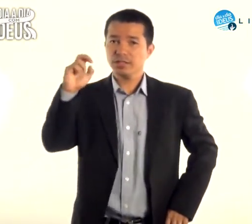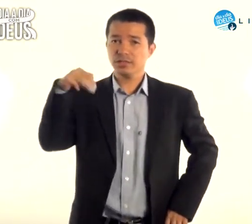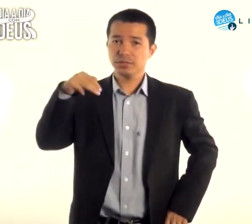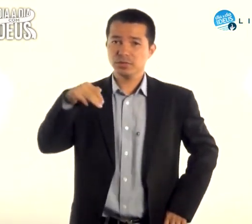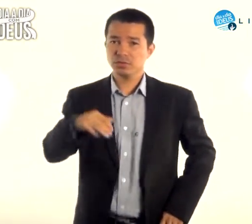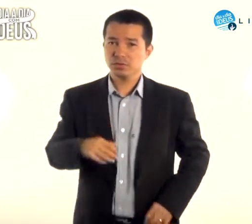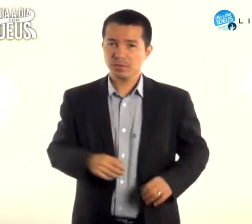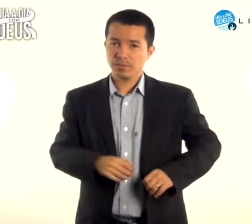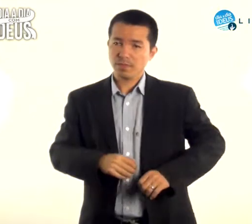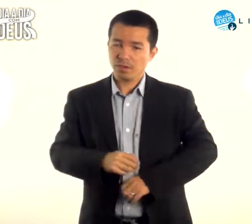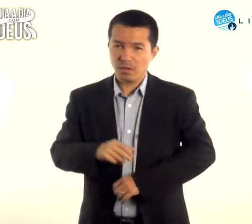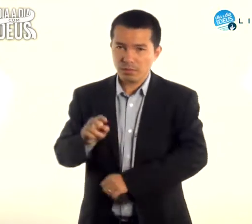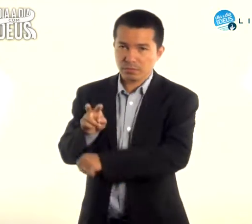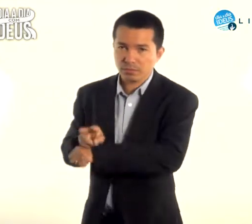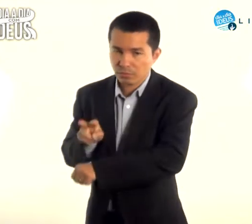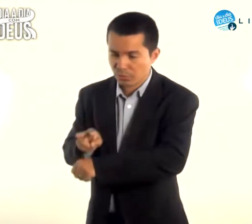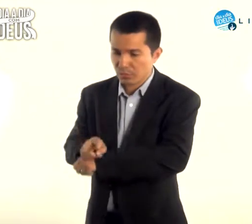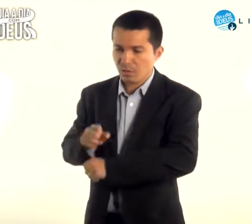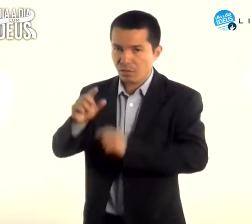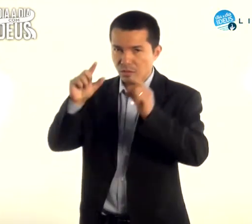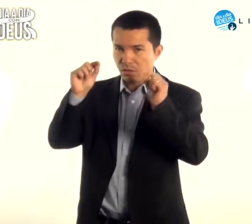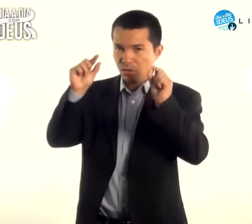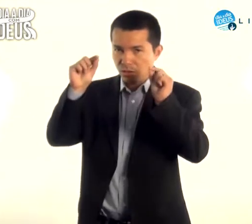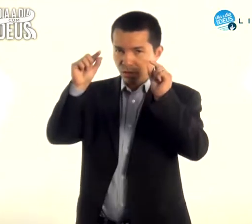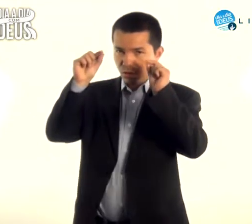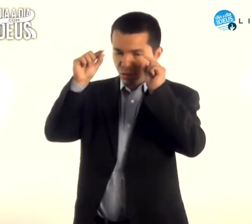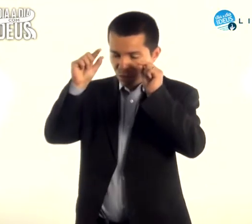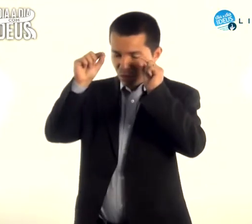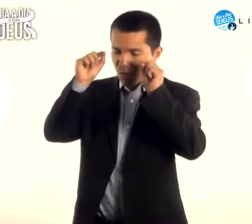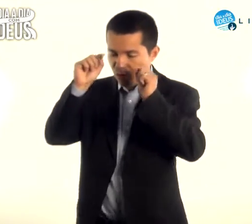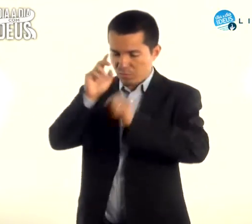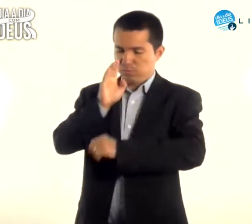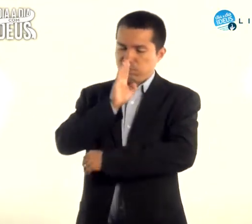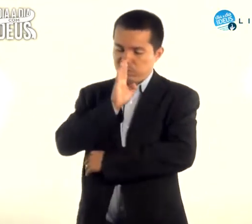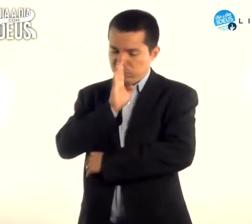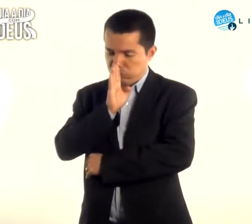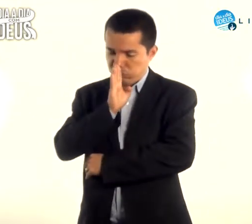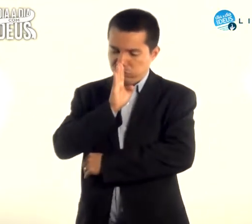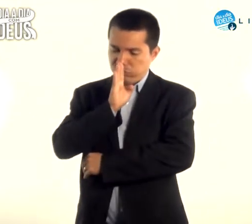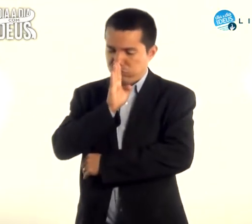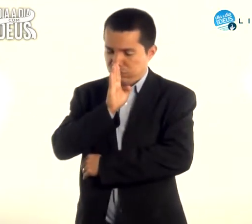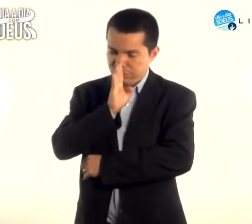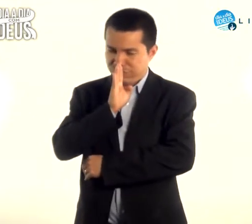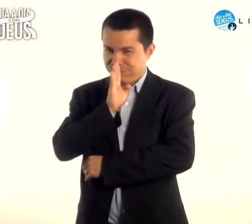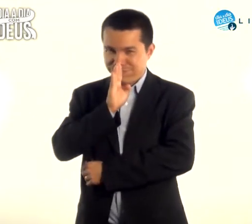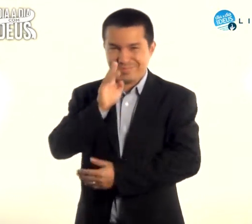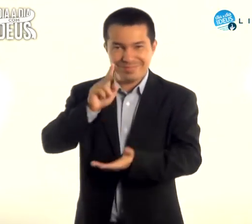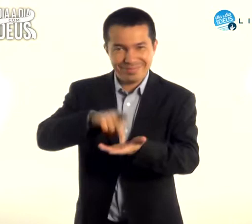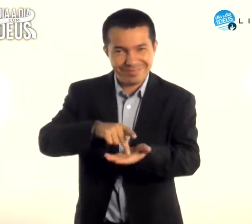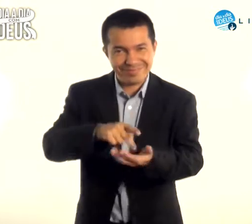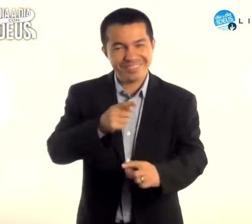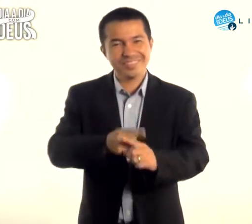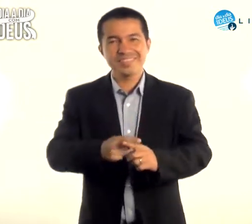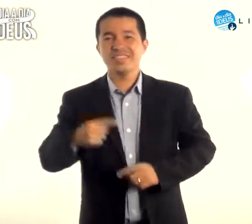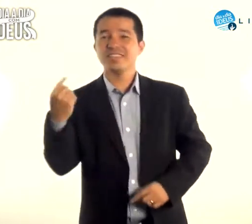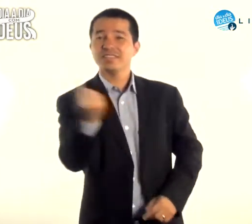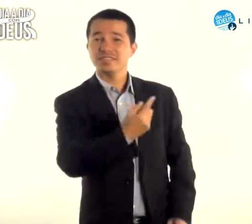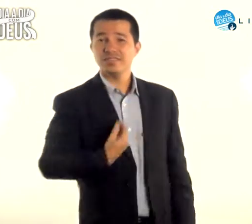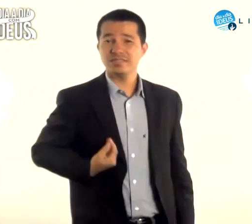pé se precisar, né? Não é verdade? Né? É assim mesmo, a vida da gente. O tempo passa, o